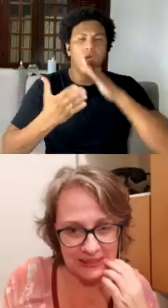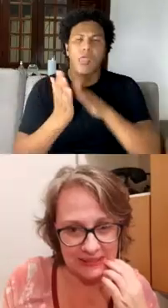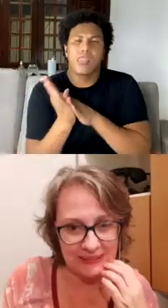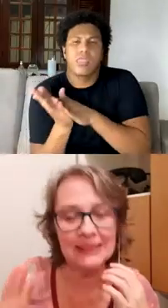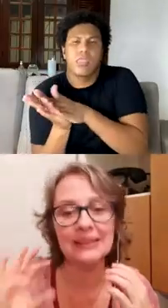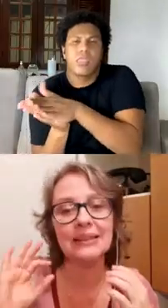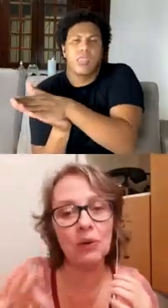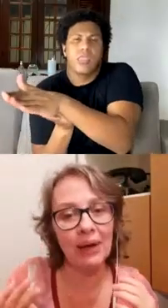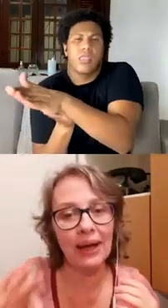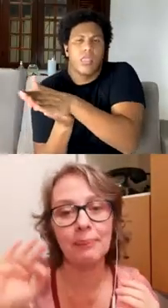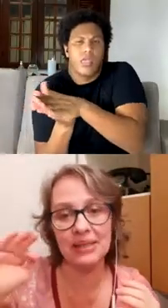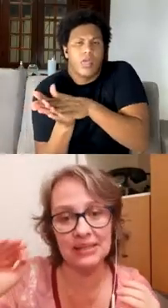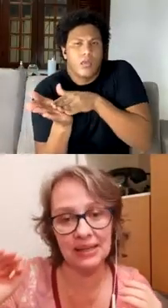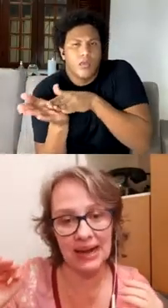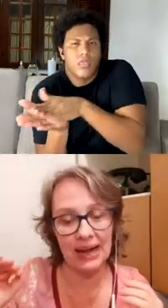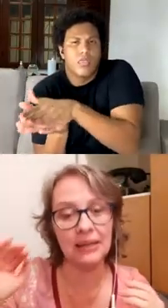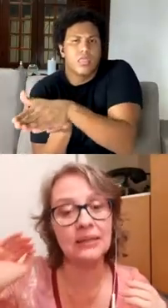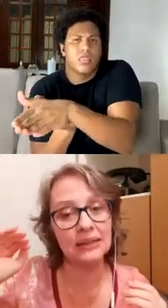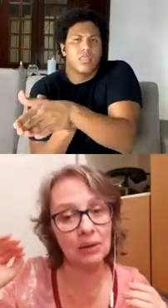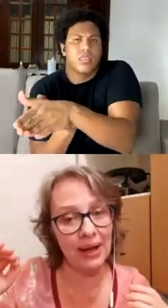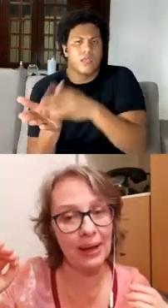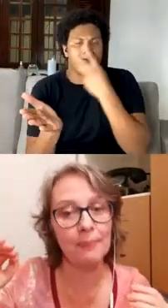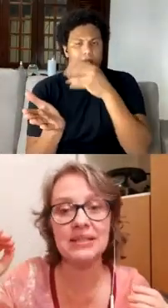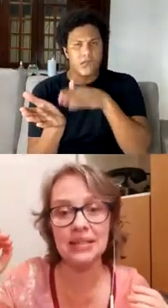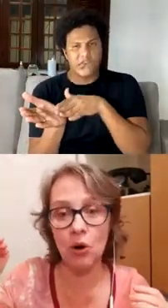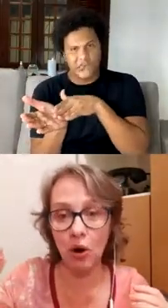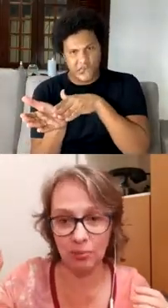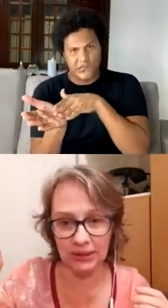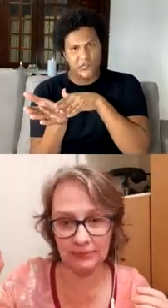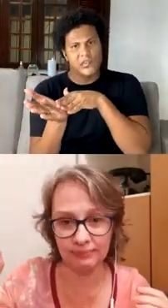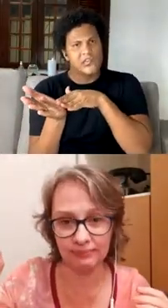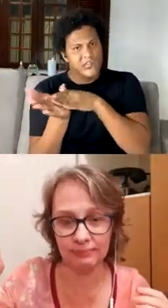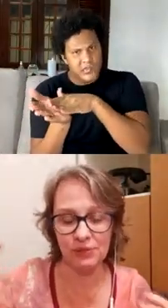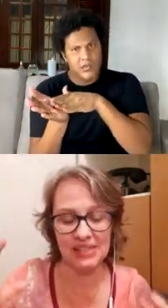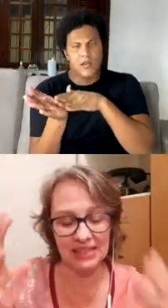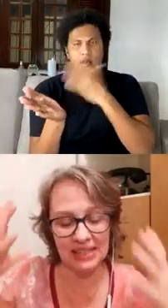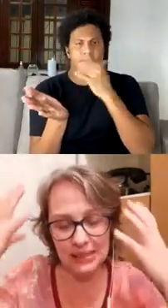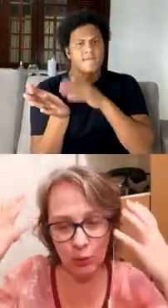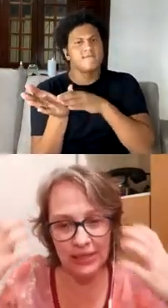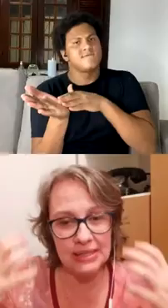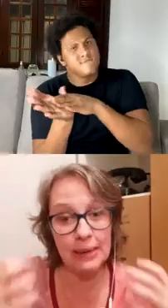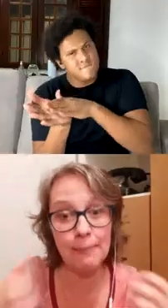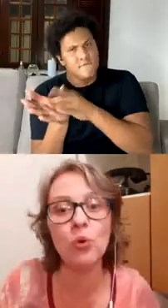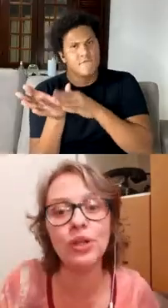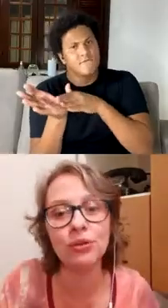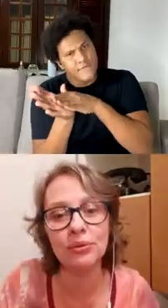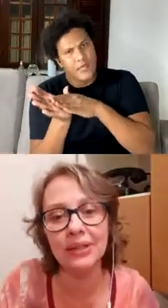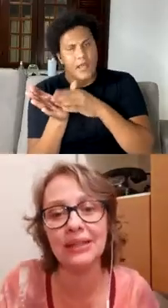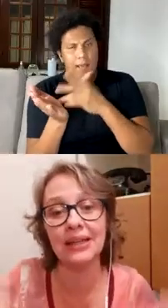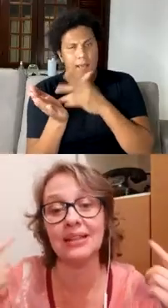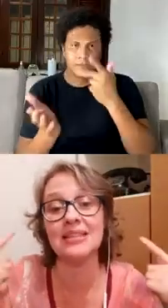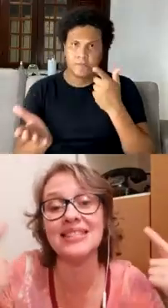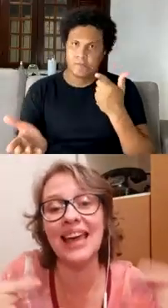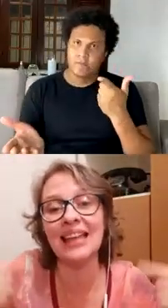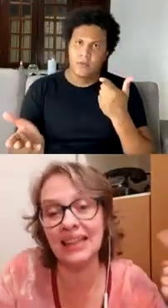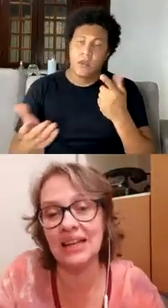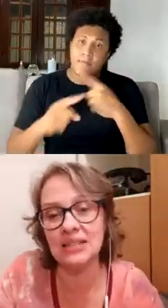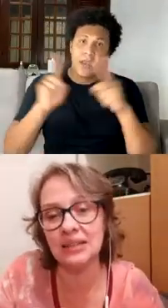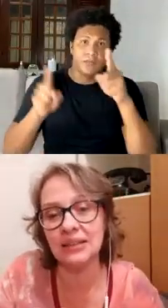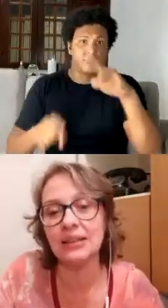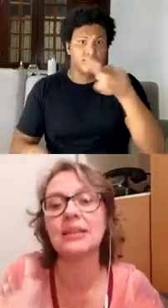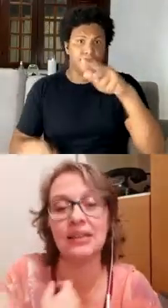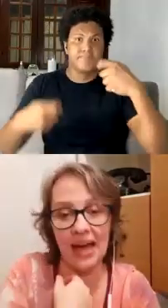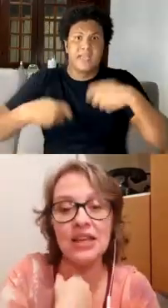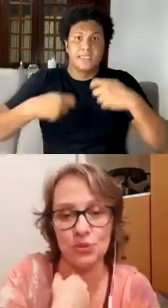dolorido. Não é para sangrar. Não é para ser incômoda. Mas você tem que se conhecer muito e tem que ter